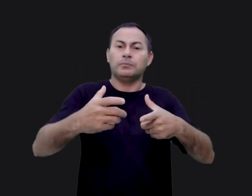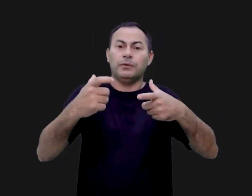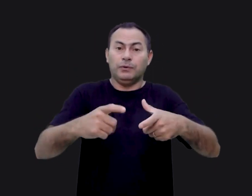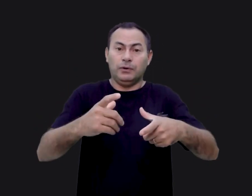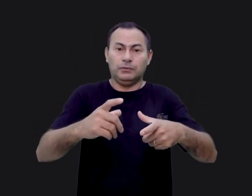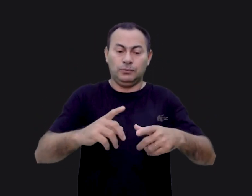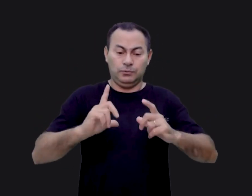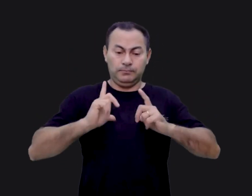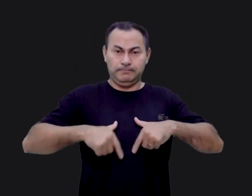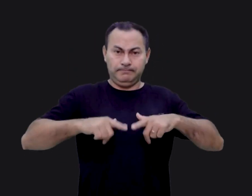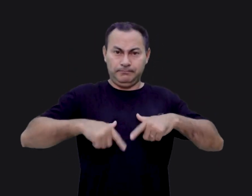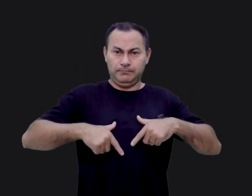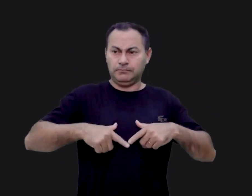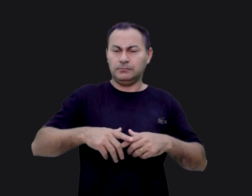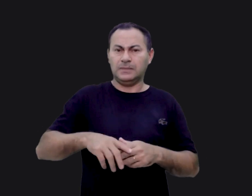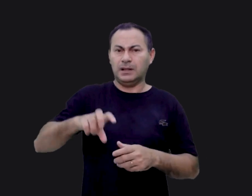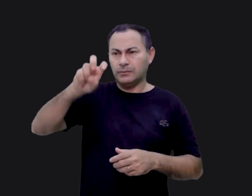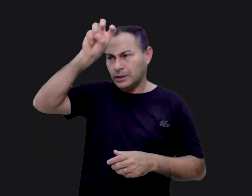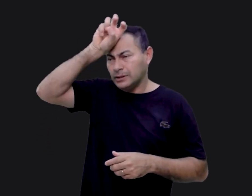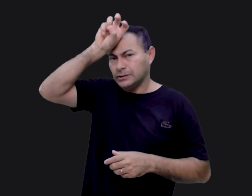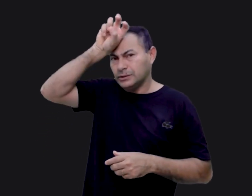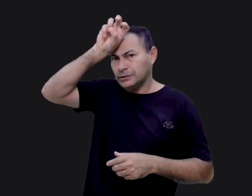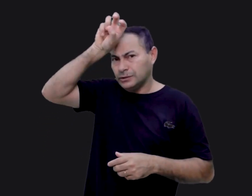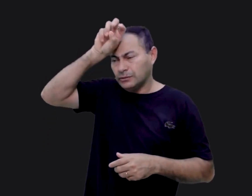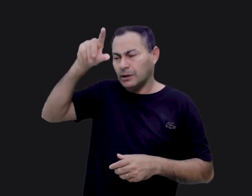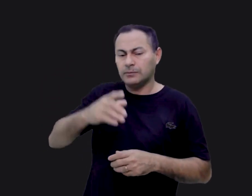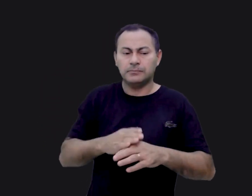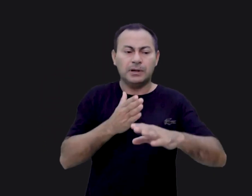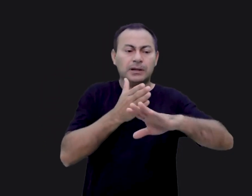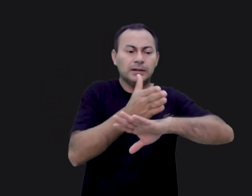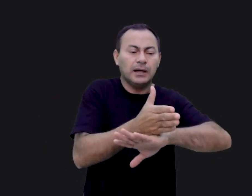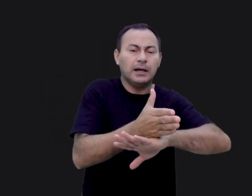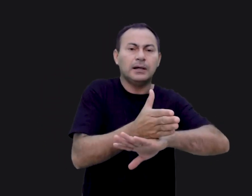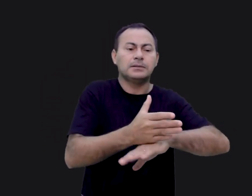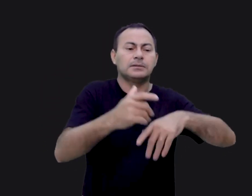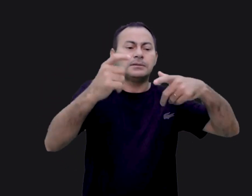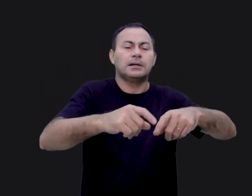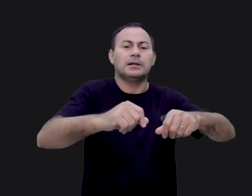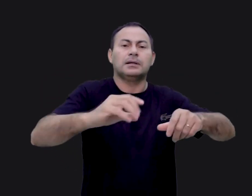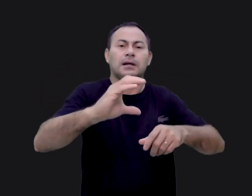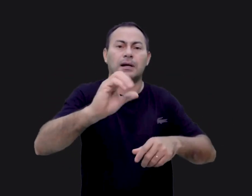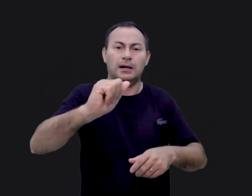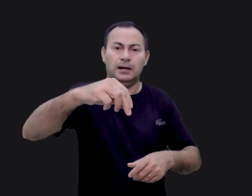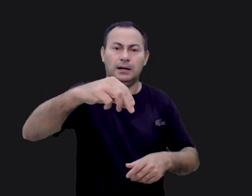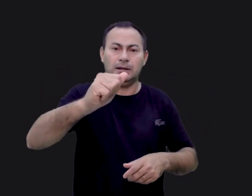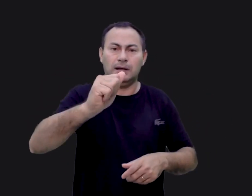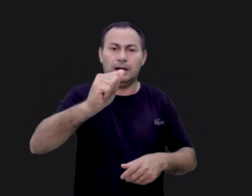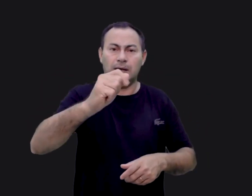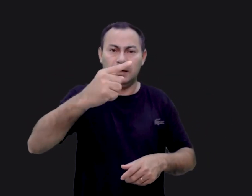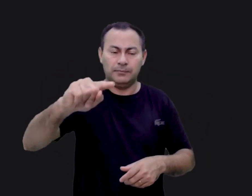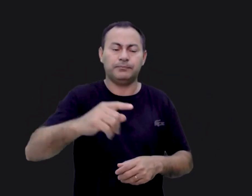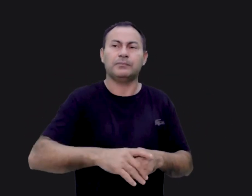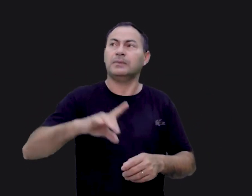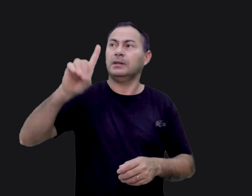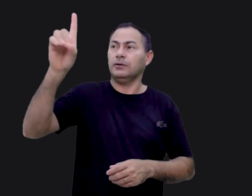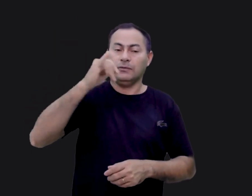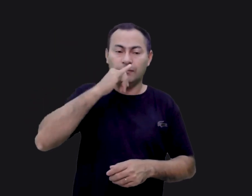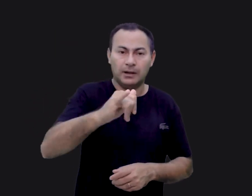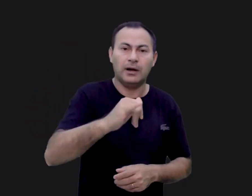Egito. O plano é que eles fossem libertos do Egito e entrassem na terra de Canaã. Deus tinha dito a Abraão, a